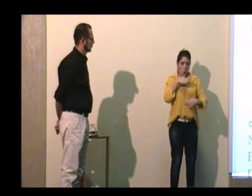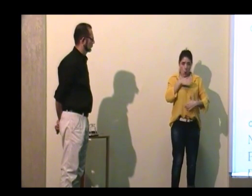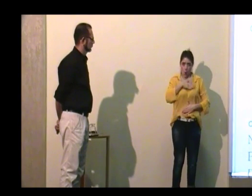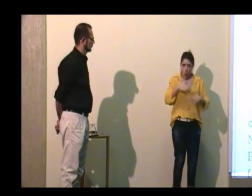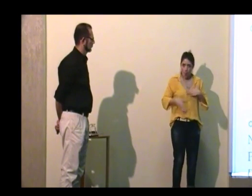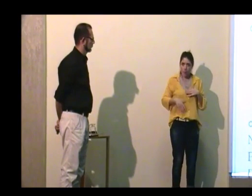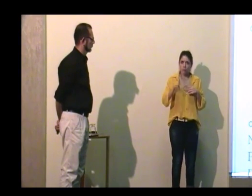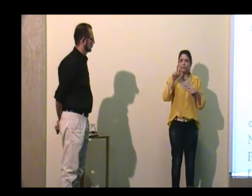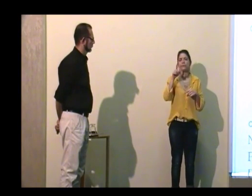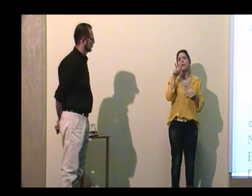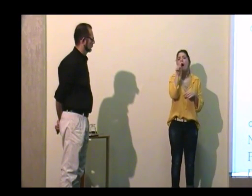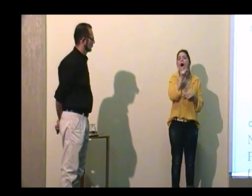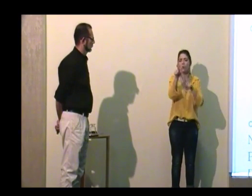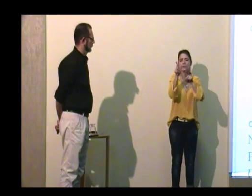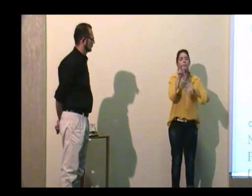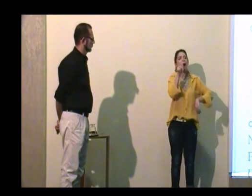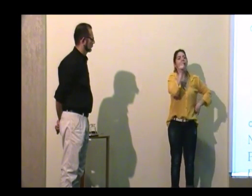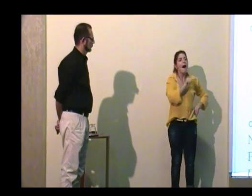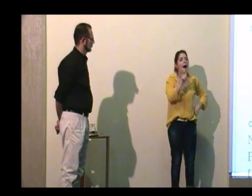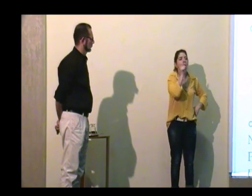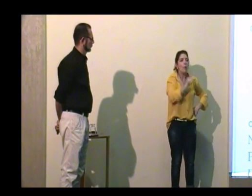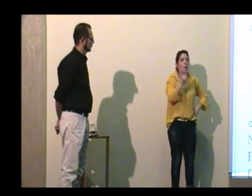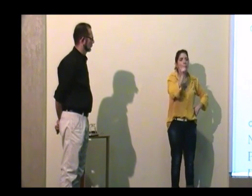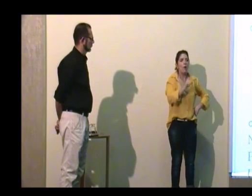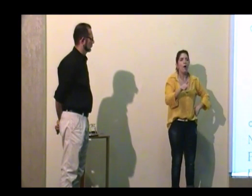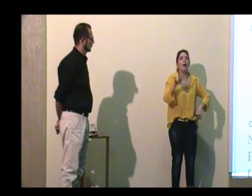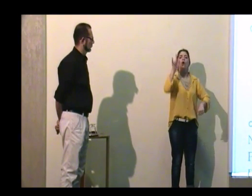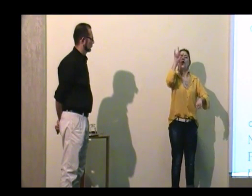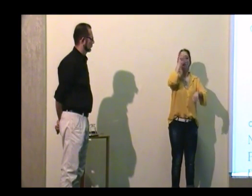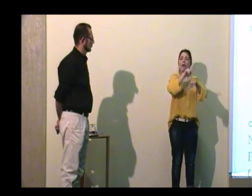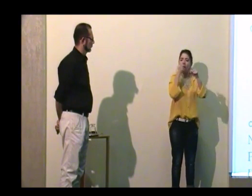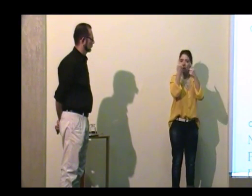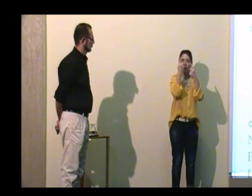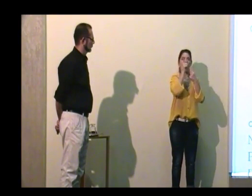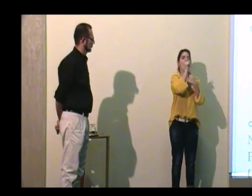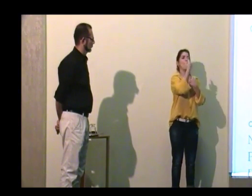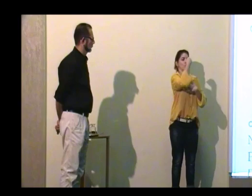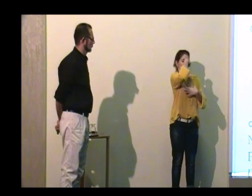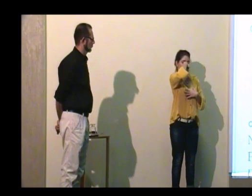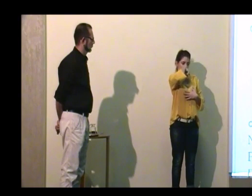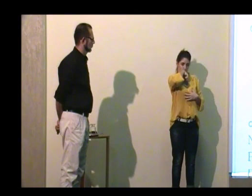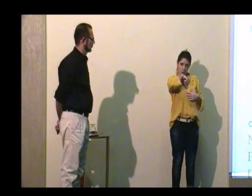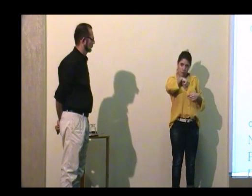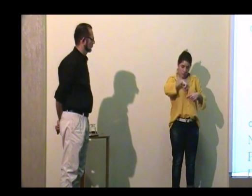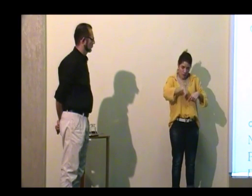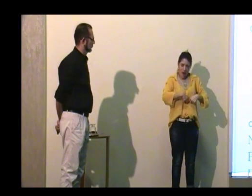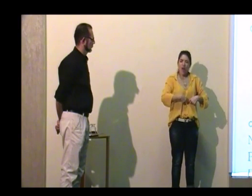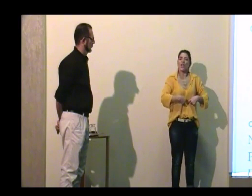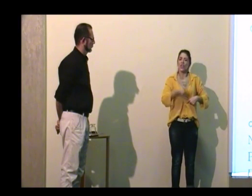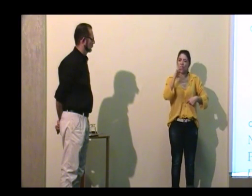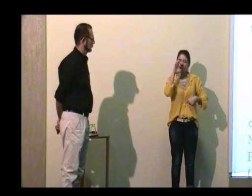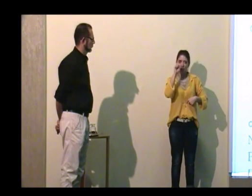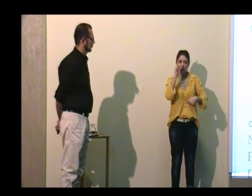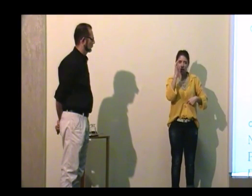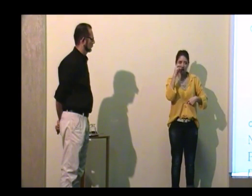Na urina, é possível descobrir. Você toma água,